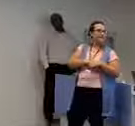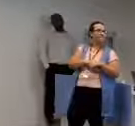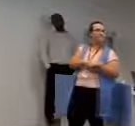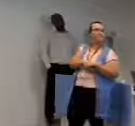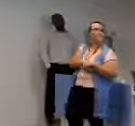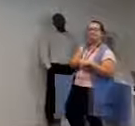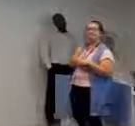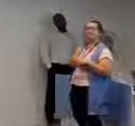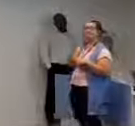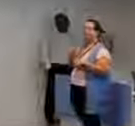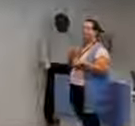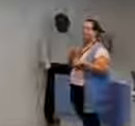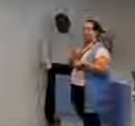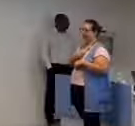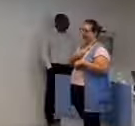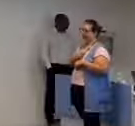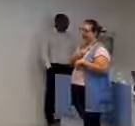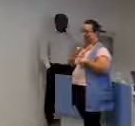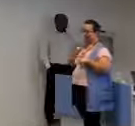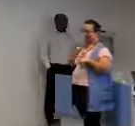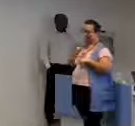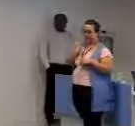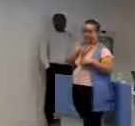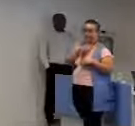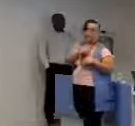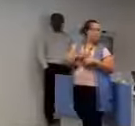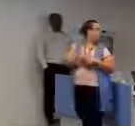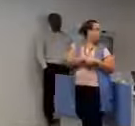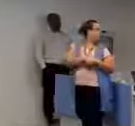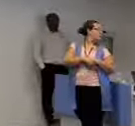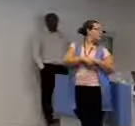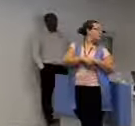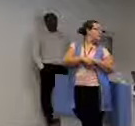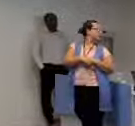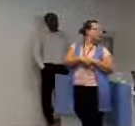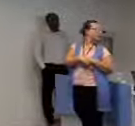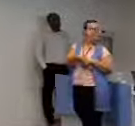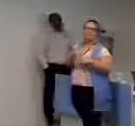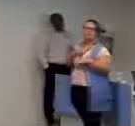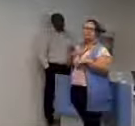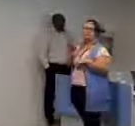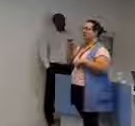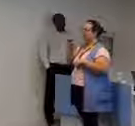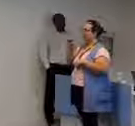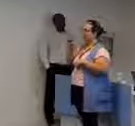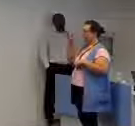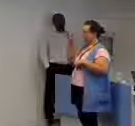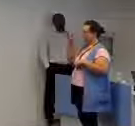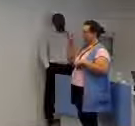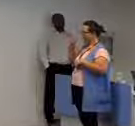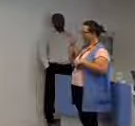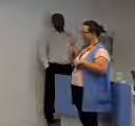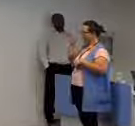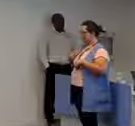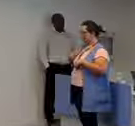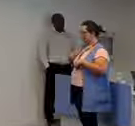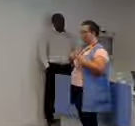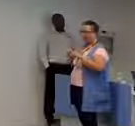Ok? Esse modelo aqui está condenado. 90% das ferramentarias brasileiras trabalham nesse modelo ainda